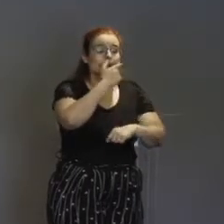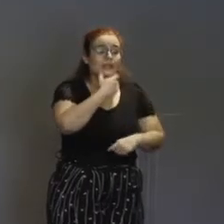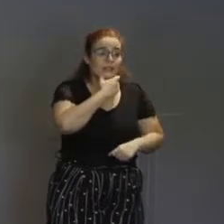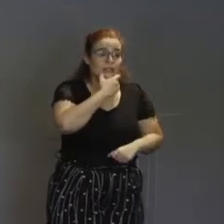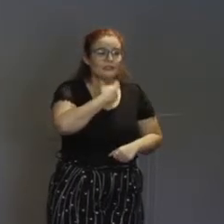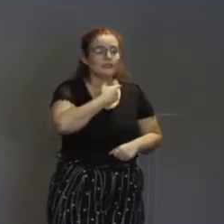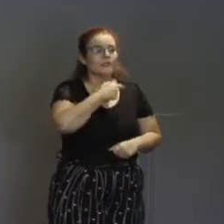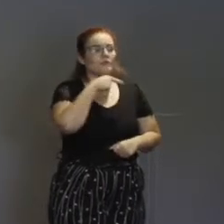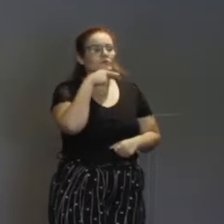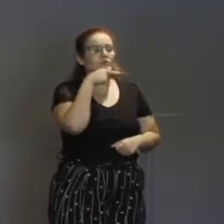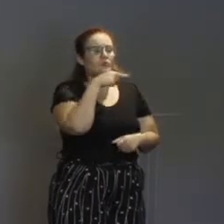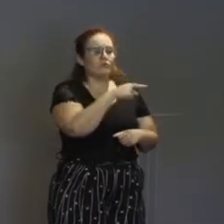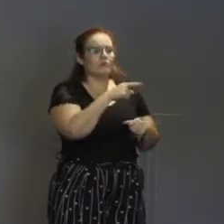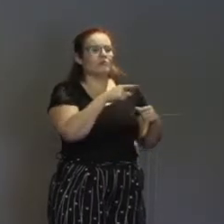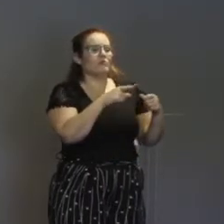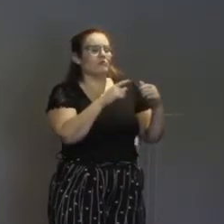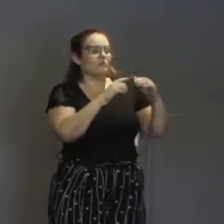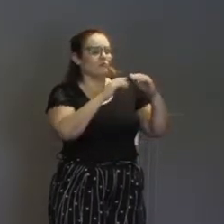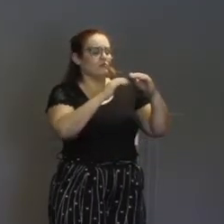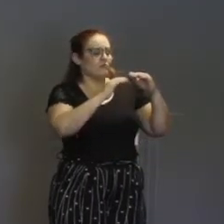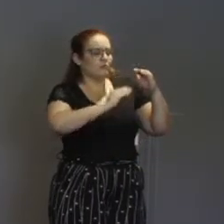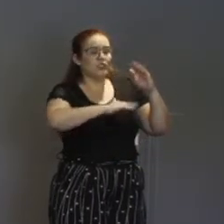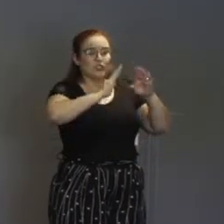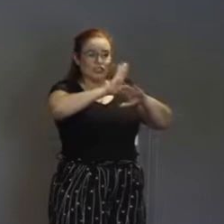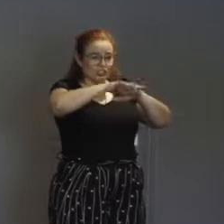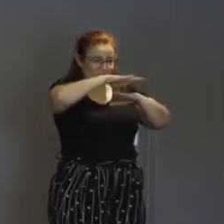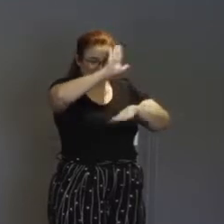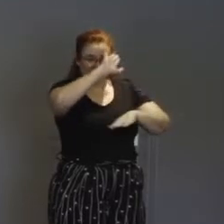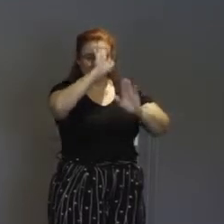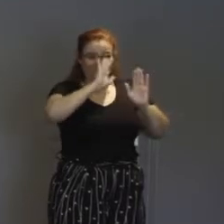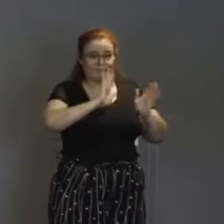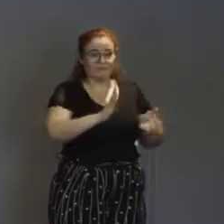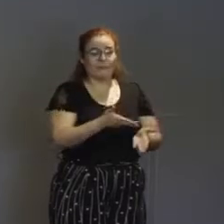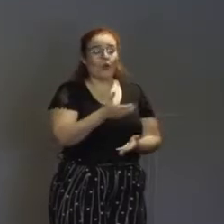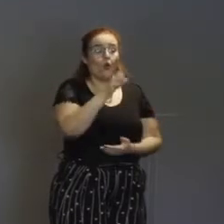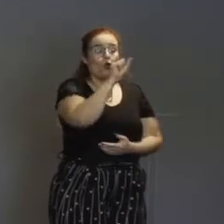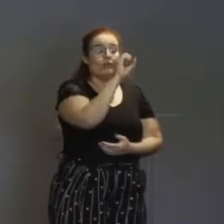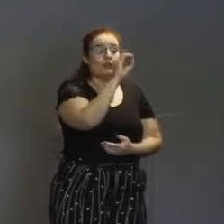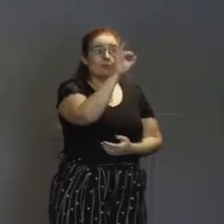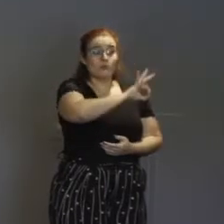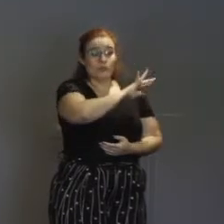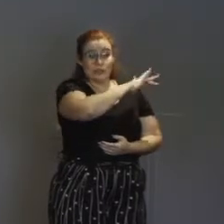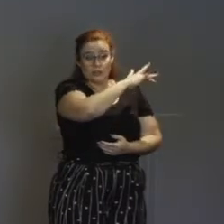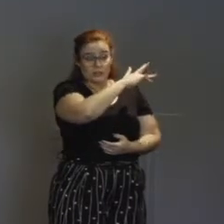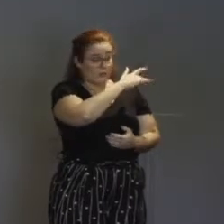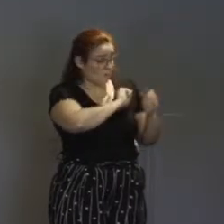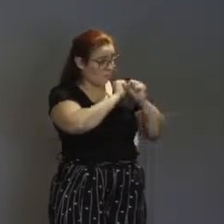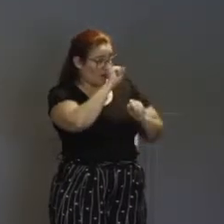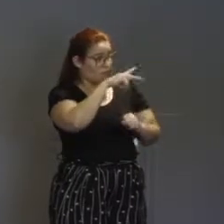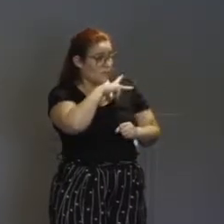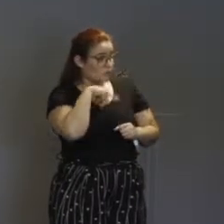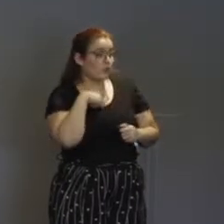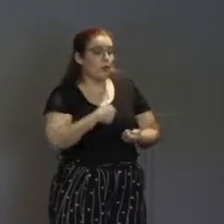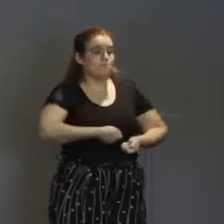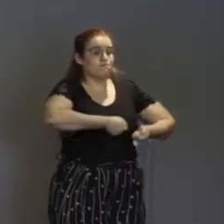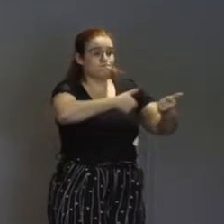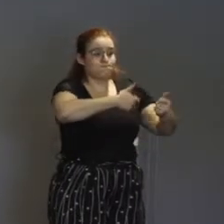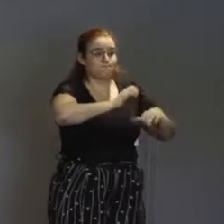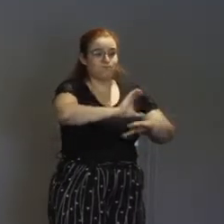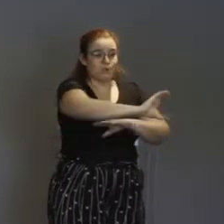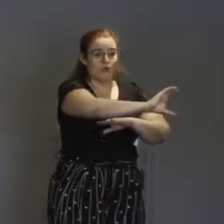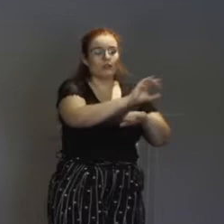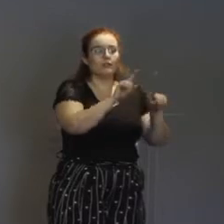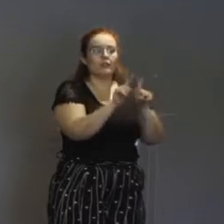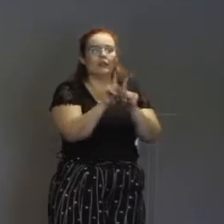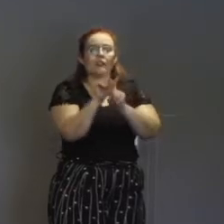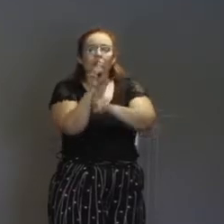governamental, foi descendo, eles já passaram dos 80% de financiamento privado, que é venda dos próprios serviços e também captação